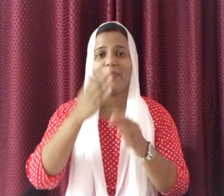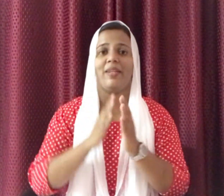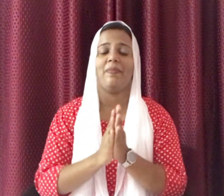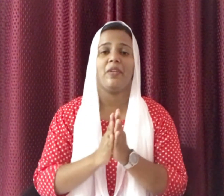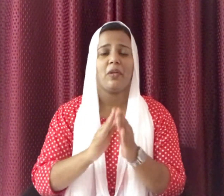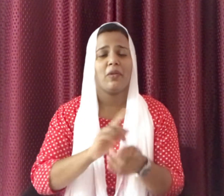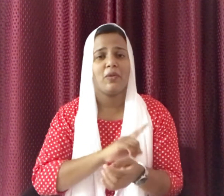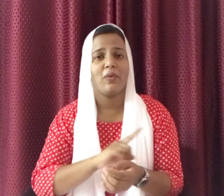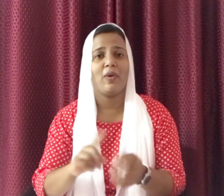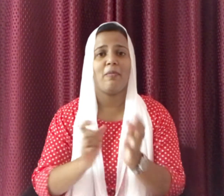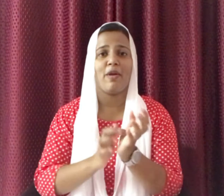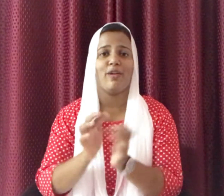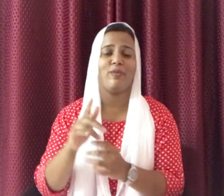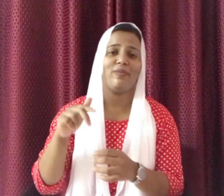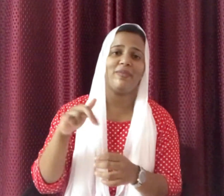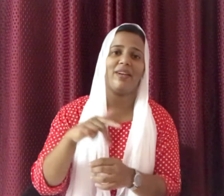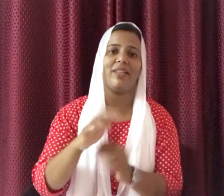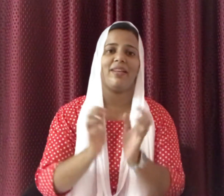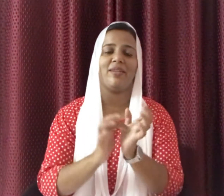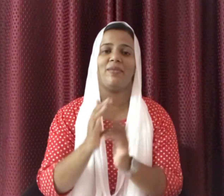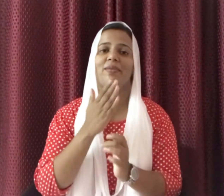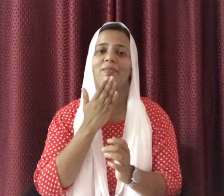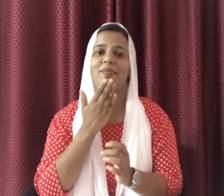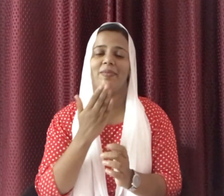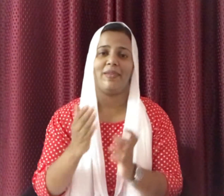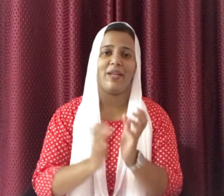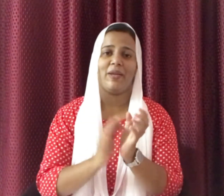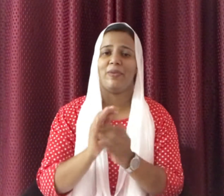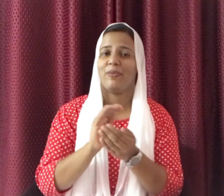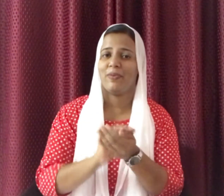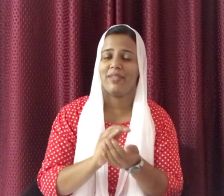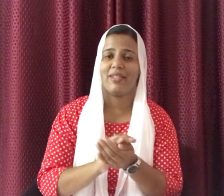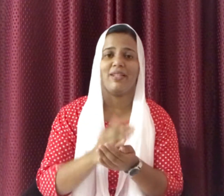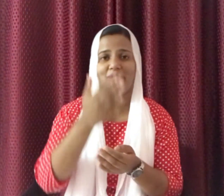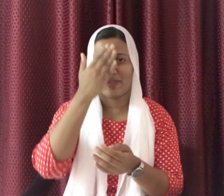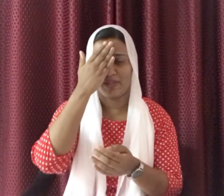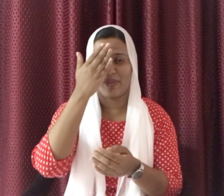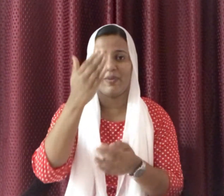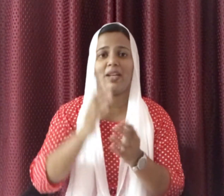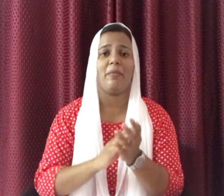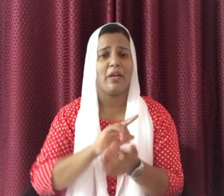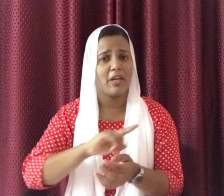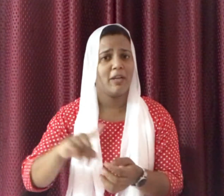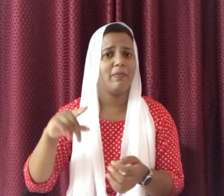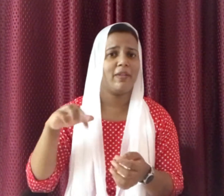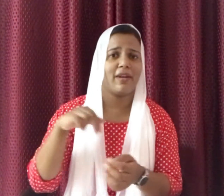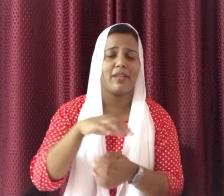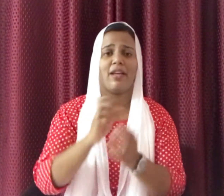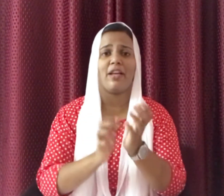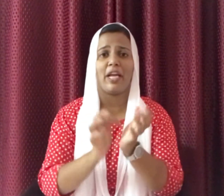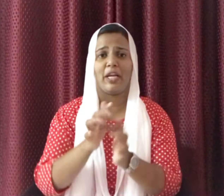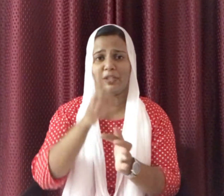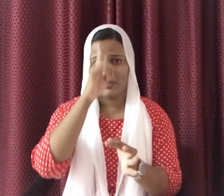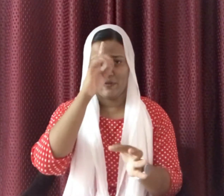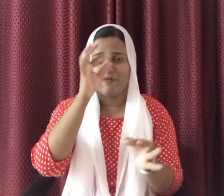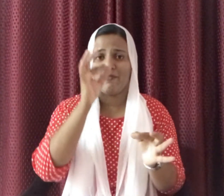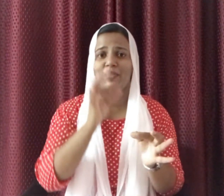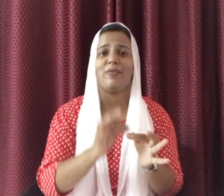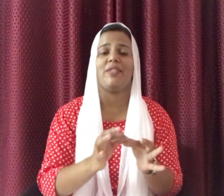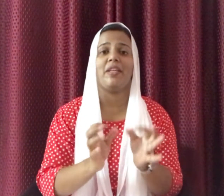കർത്താവേ. ഇത്രത്തോളം നടത്തിയ കൃപകൾക്ക് നന്ദി, ഇത്രത്തോളം പരിപാലിക്കുന്ന ദൈവകൃപയ്ക്ക് നന്ദി. ഇനിയും നടത്തുവാൻ കർത്താവേ അങ്ങ് വിശ്വസ്തനാകിയാൽ സ്തോത്രം, ഇനിയും